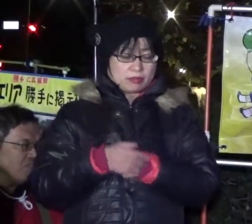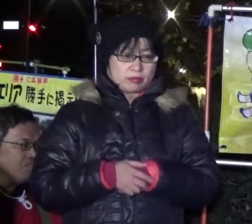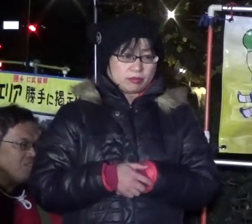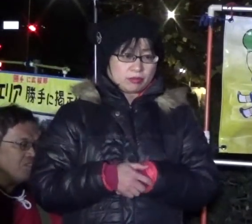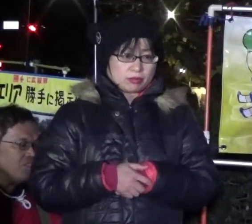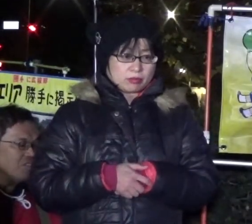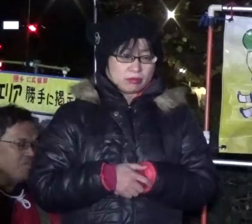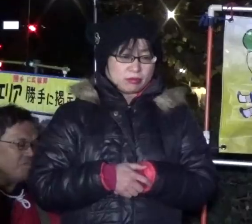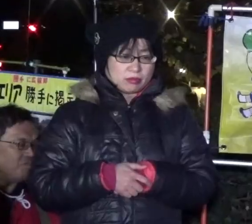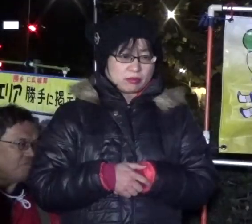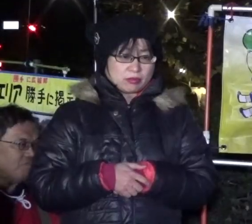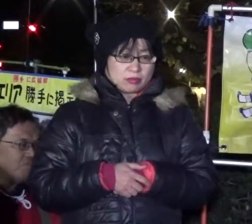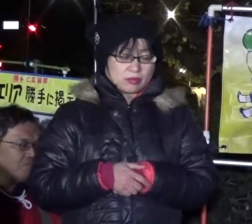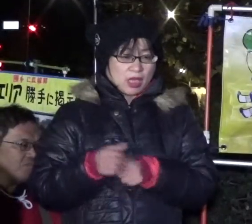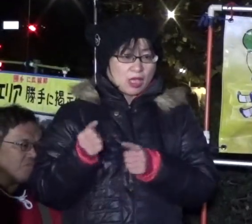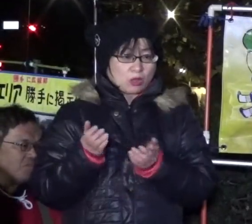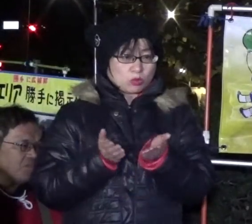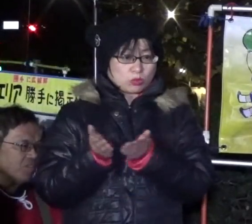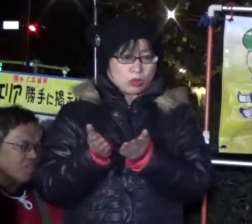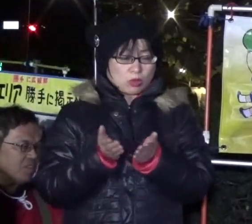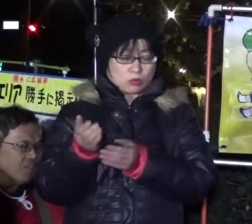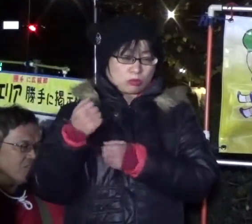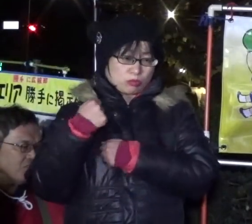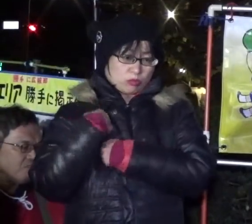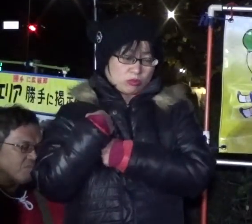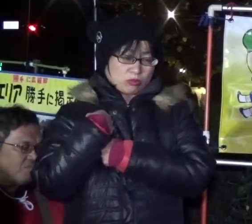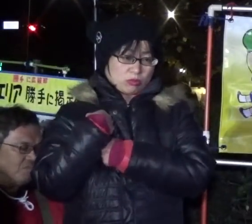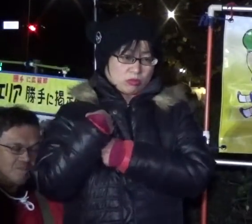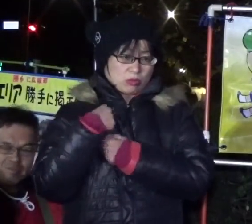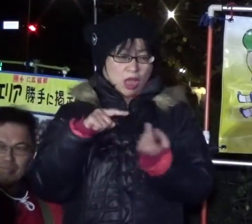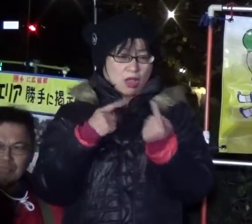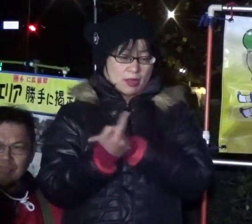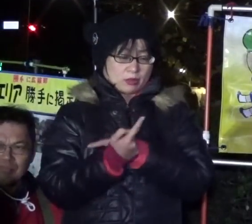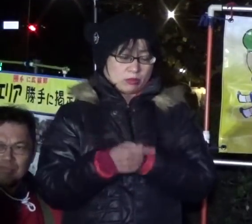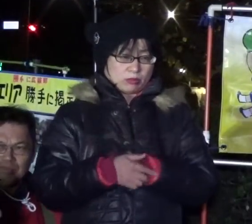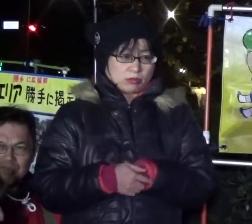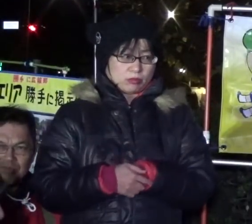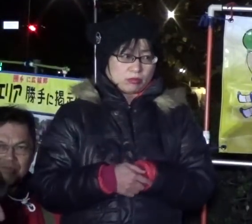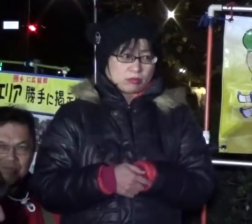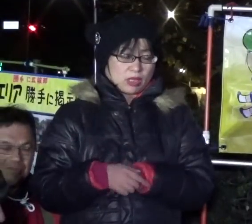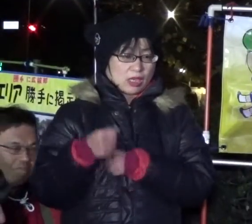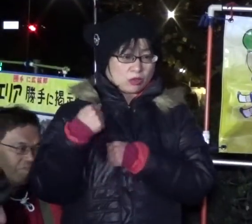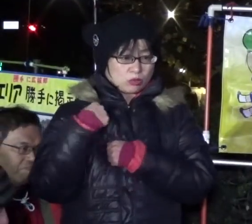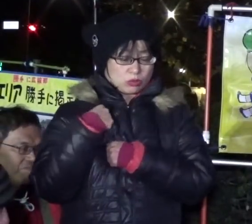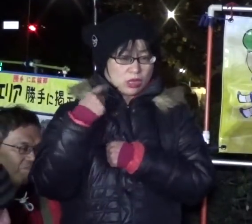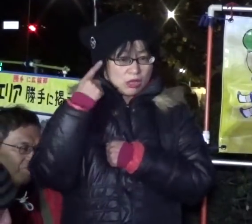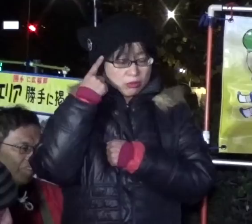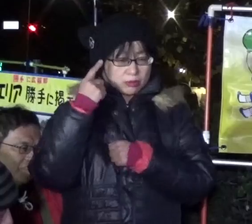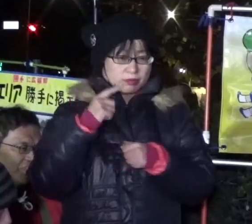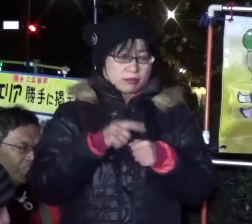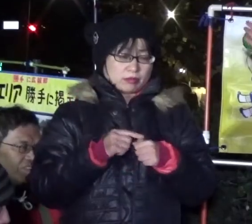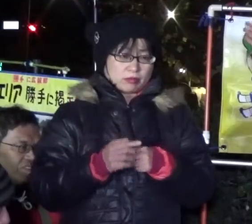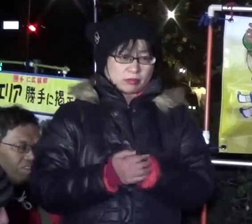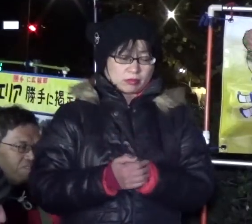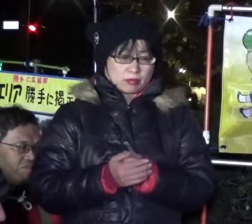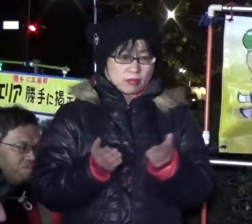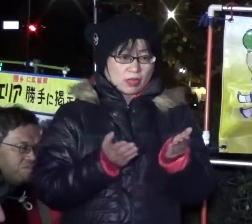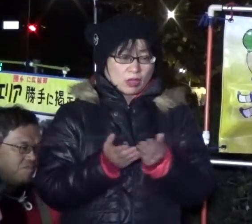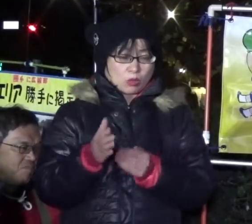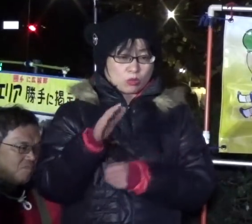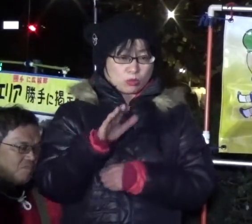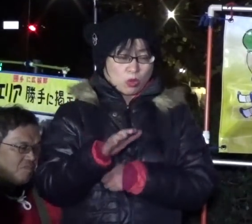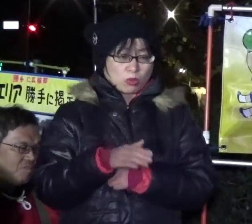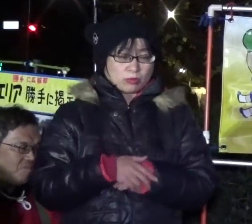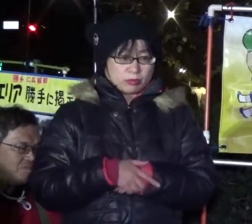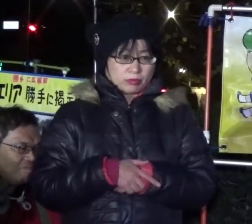いわゆる空母化をしようとしているんです。軍事学的に言えば空母ということであ